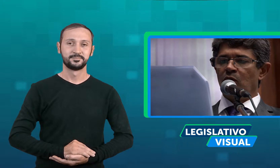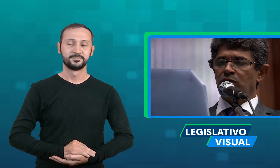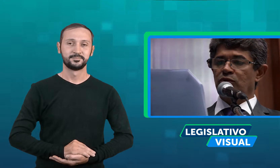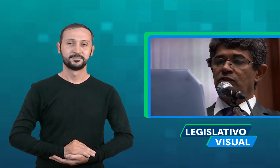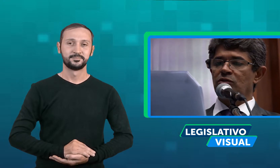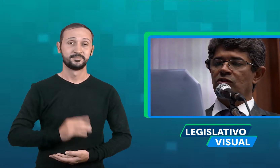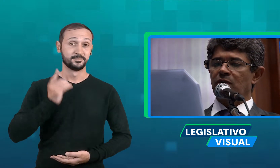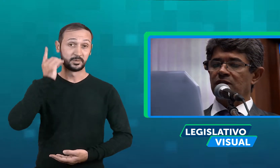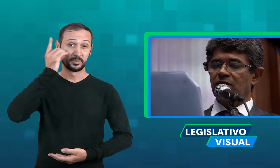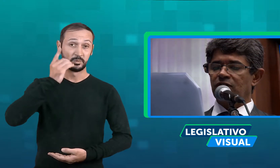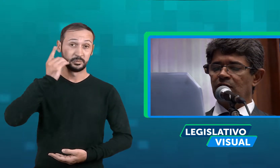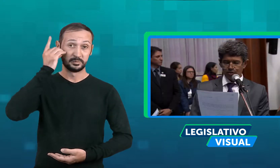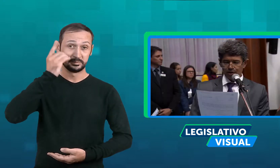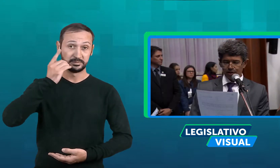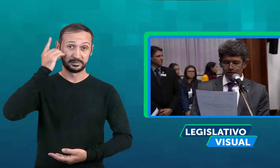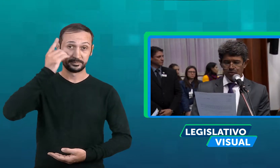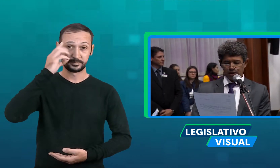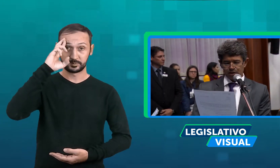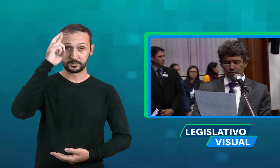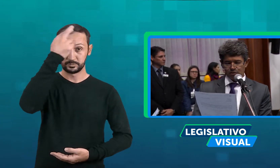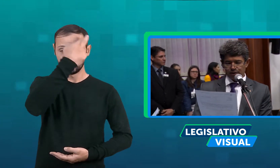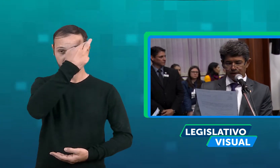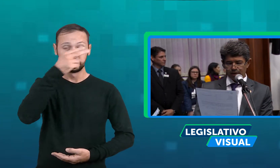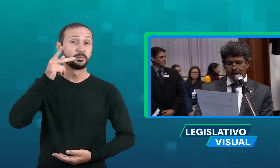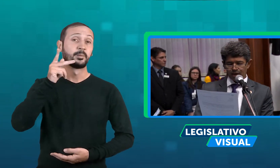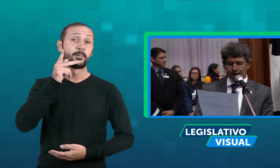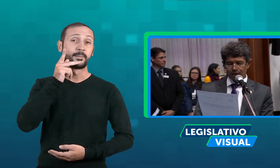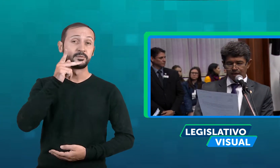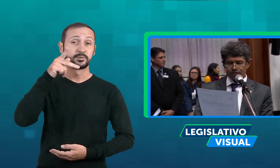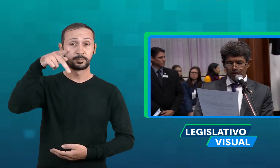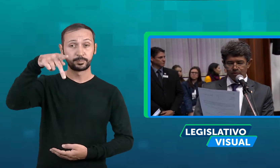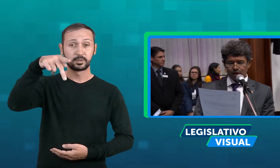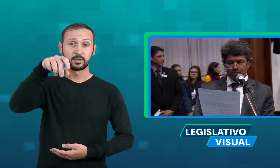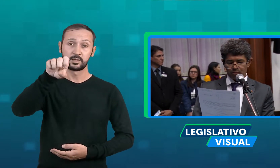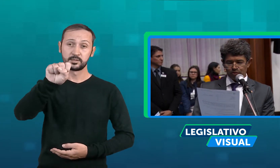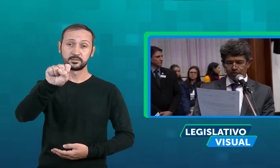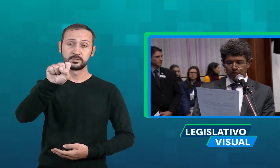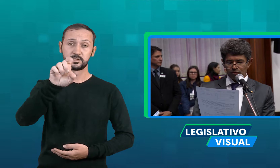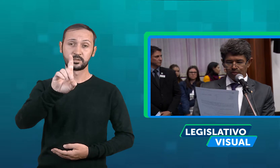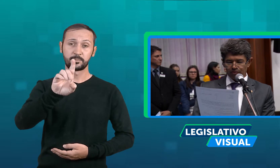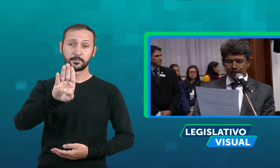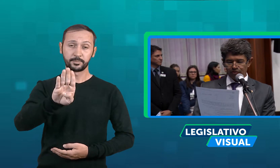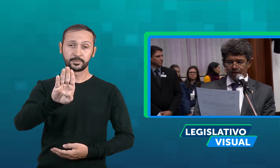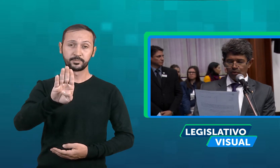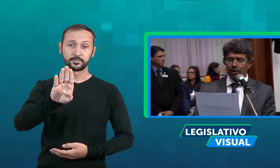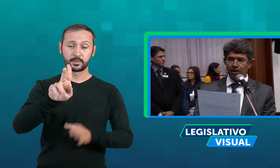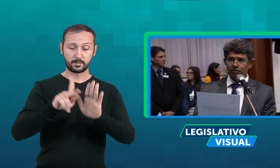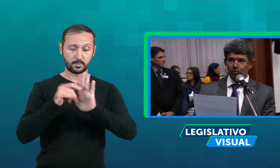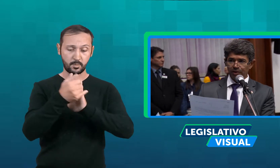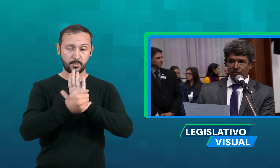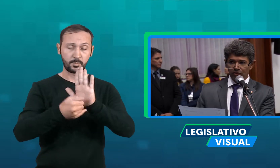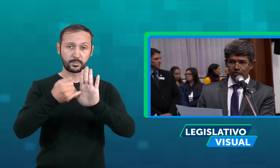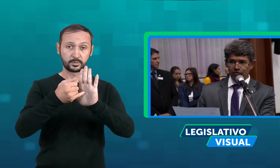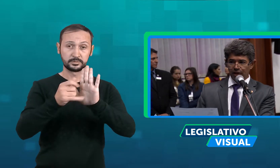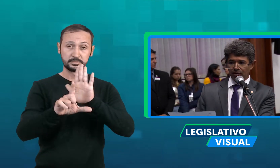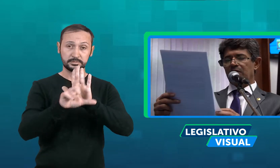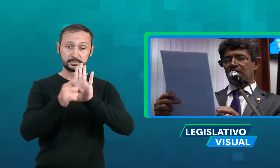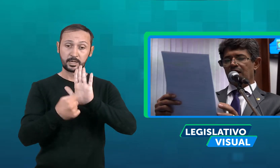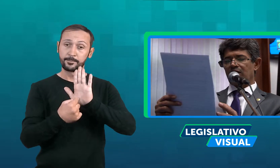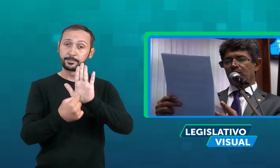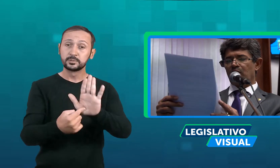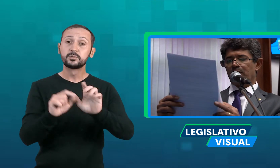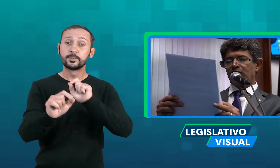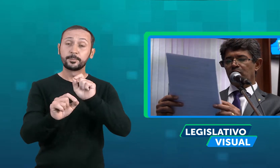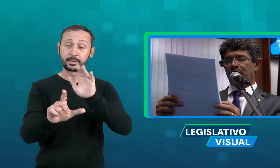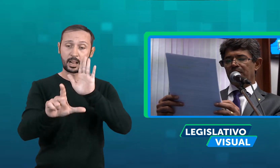O deputado Rinaldo Modesto, do PSDB, apresentou um projeto de lei para dar mais visibilidade à lei do minuto seguinte, por meio